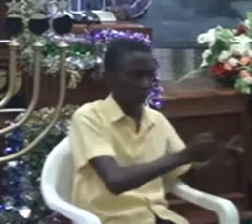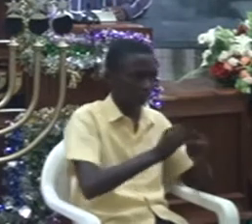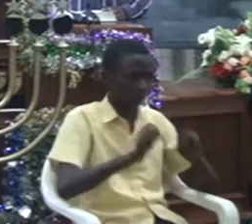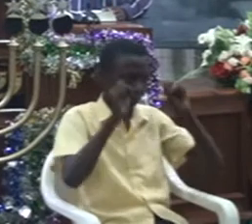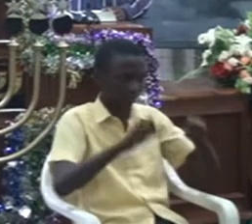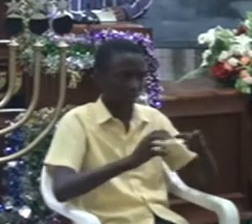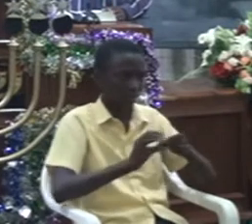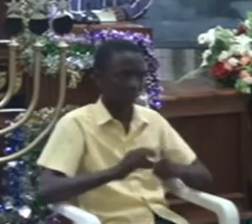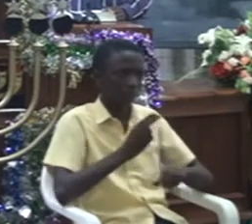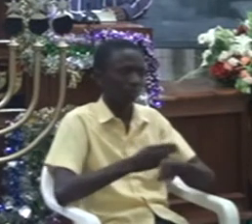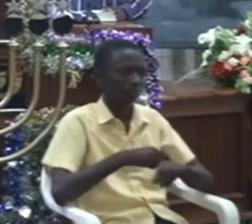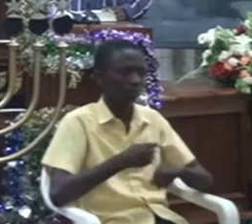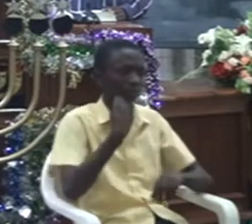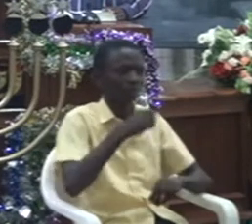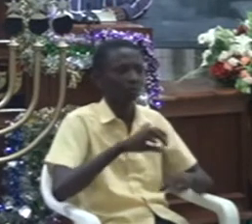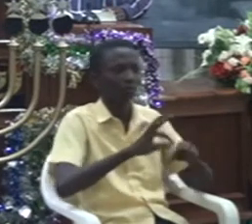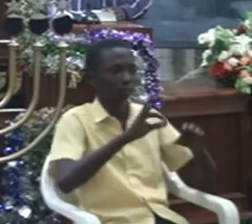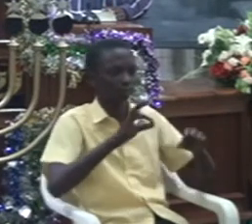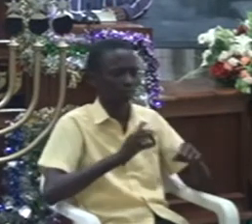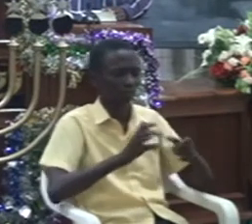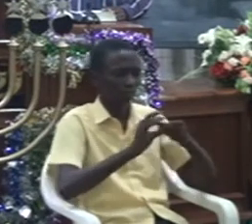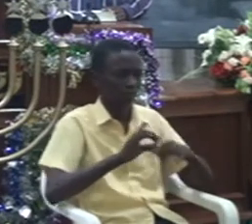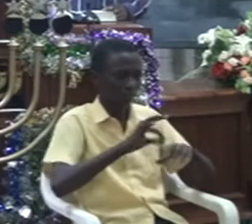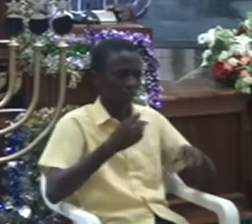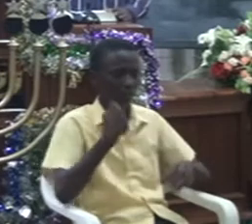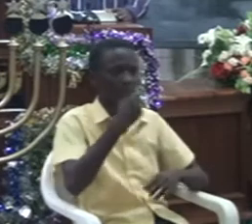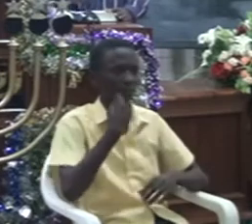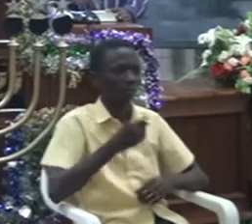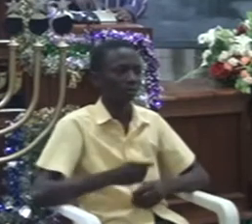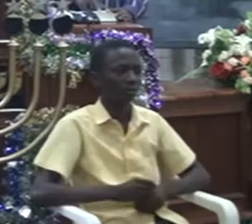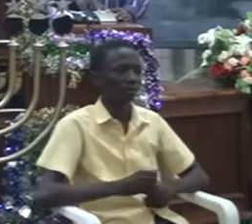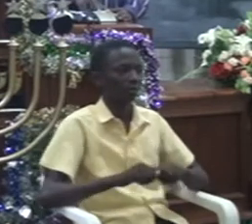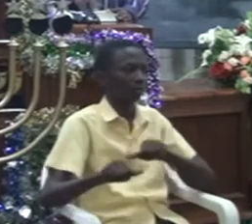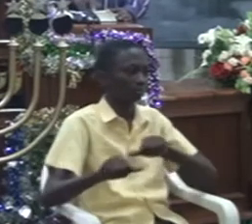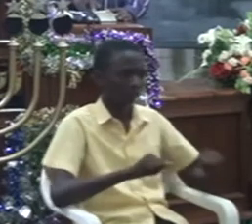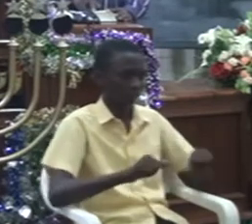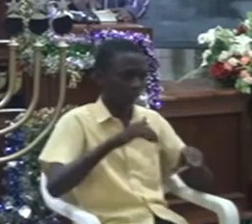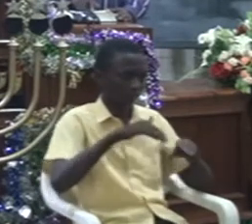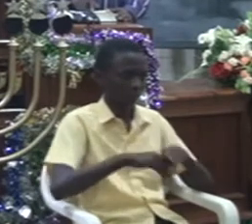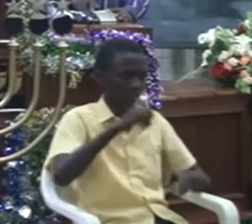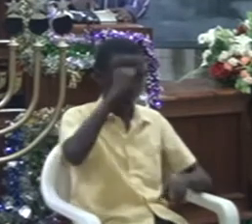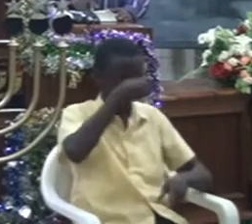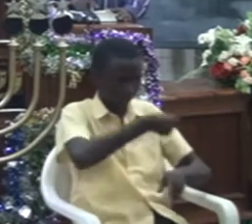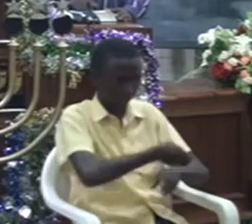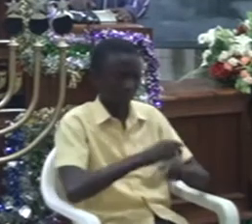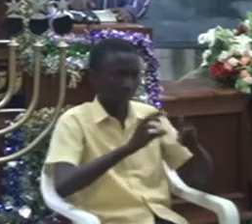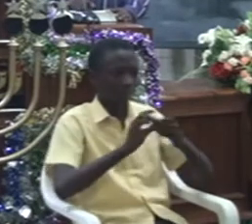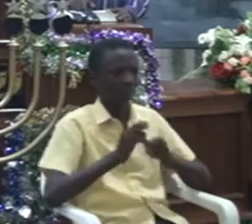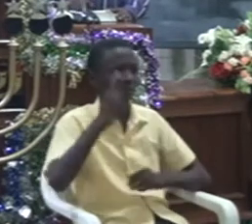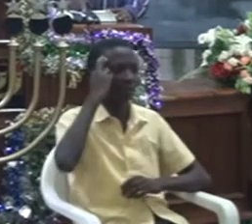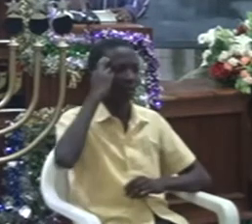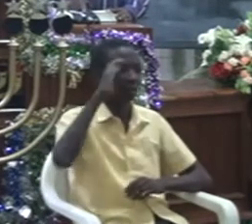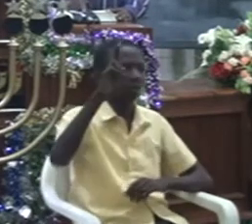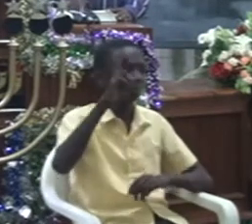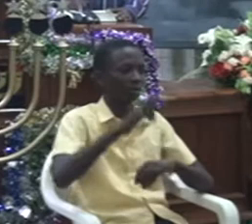l'air, de l'esprit qui agit maintenant dans le fils de la rébellion. Mulizo tembea ndani yao zamani kwa